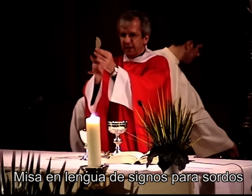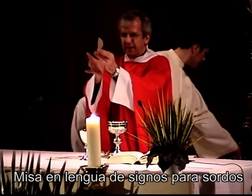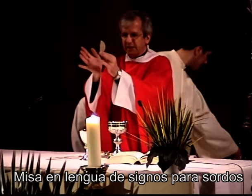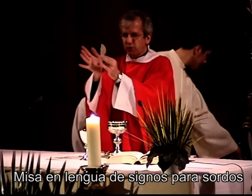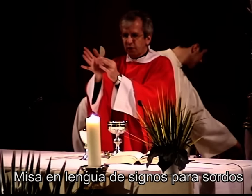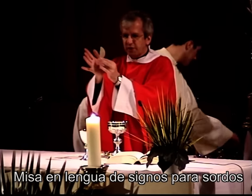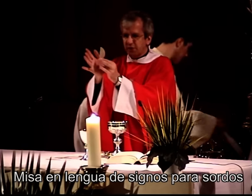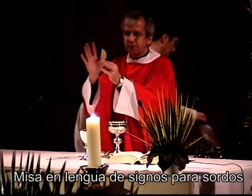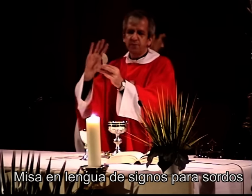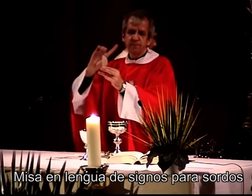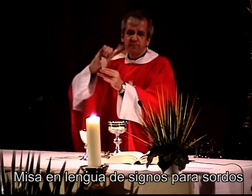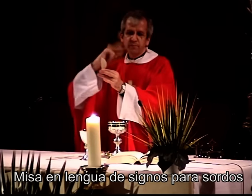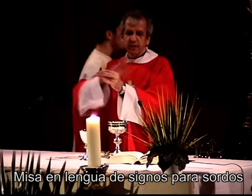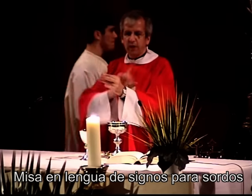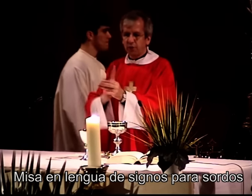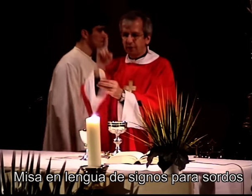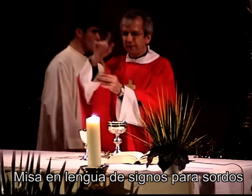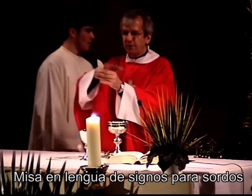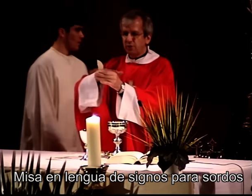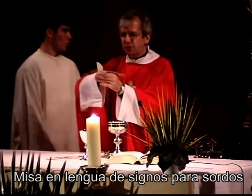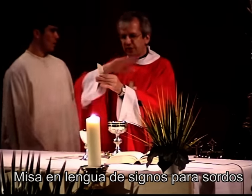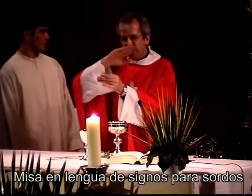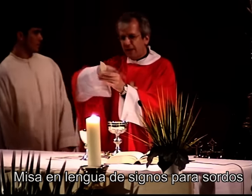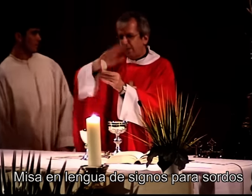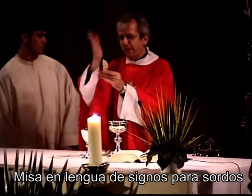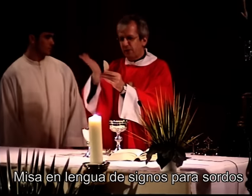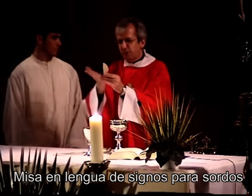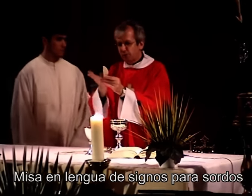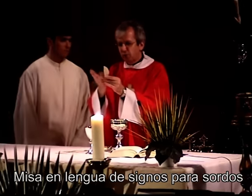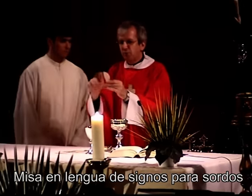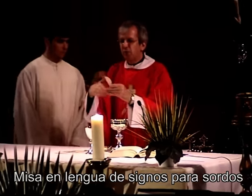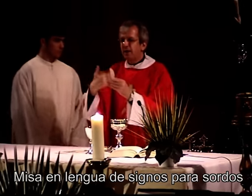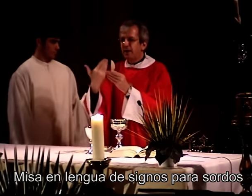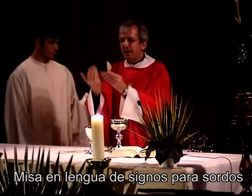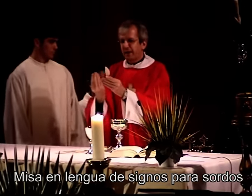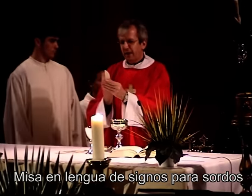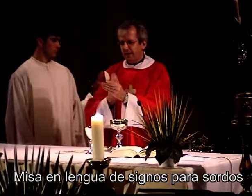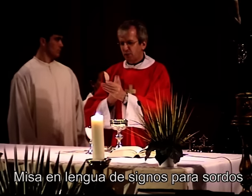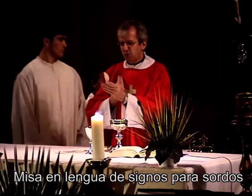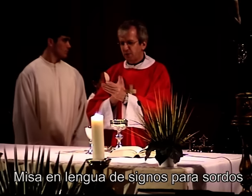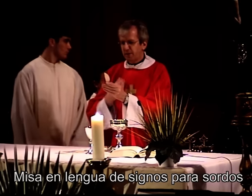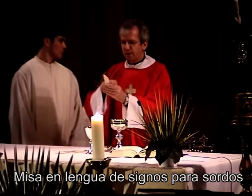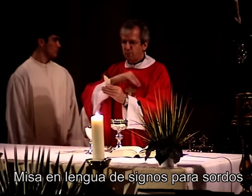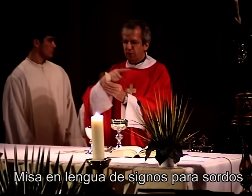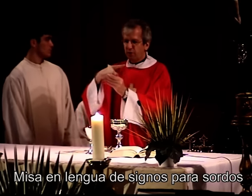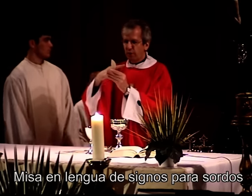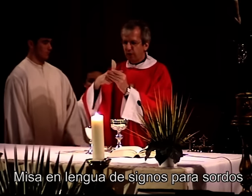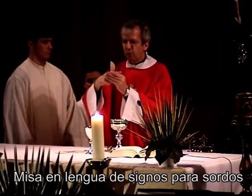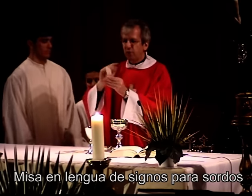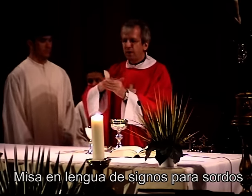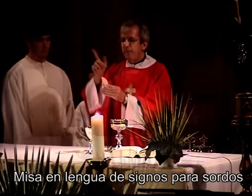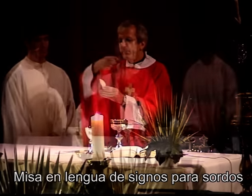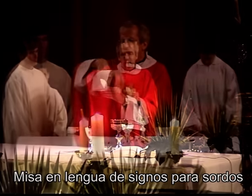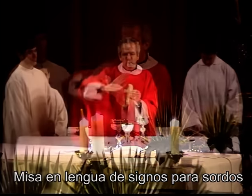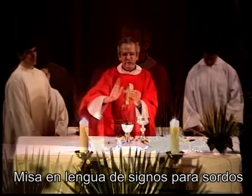Este es Jesucristo, el Cordero de Dios que quita el pecado del mundo, que ha dado su vida muriendo en la